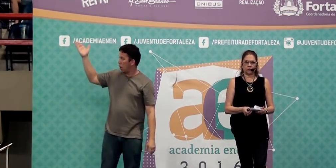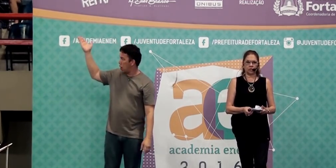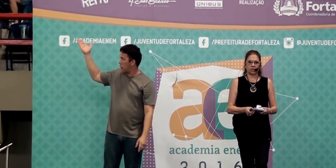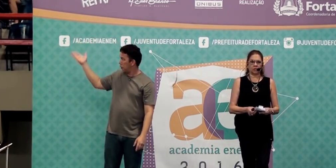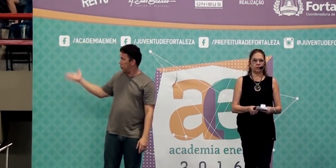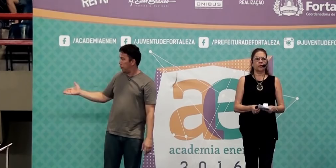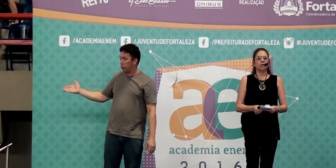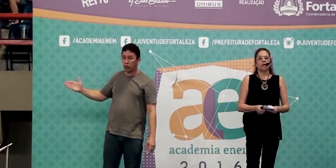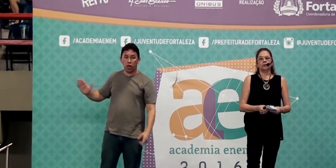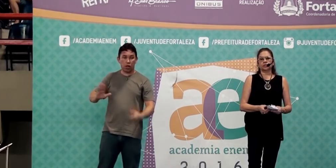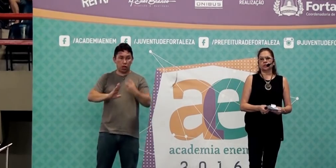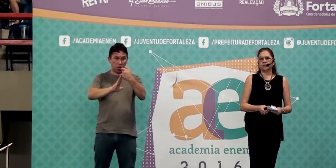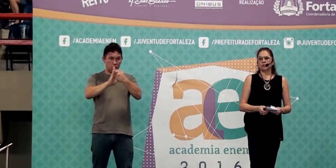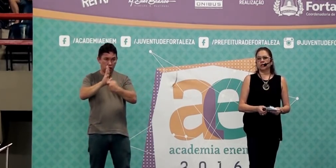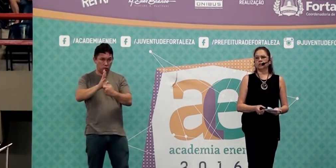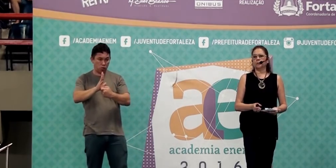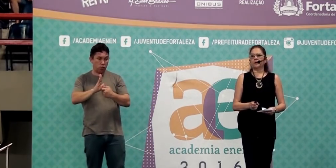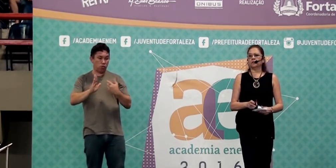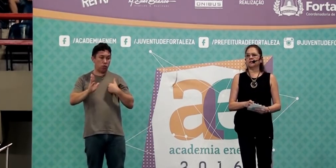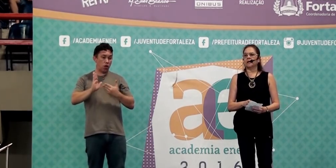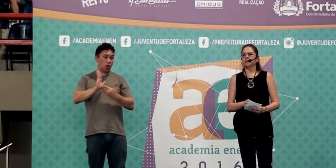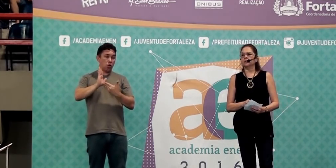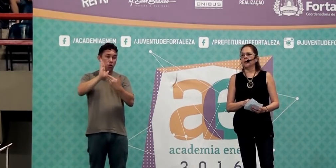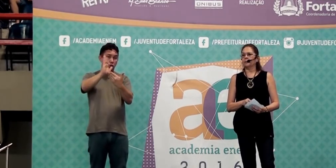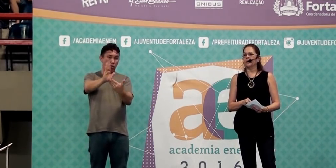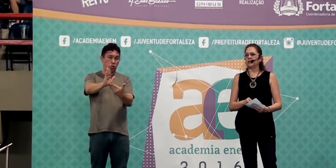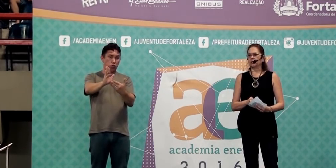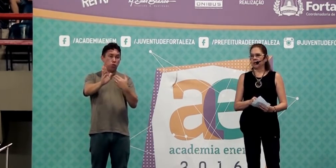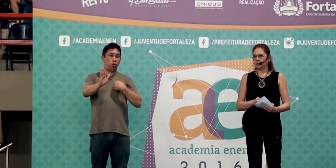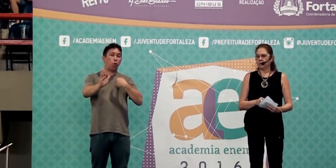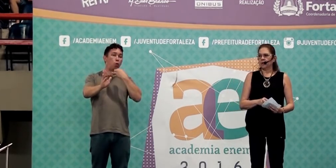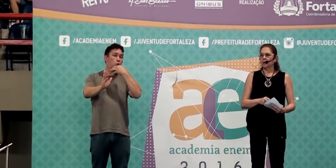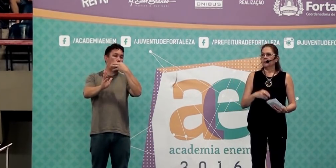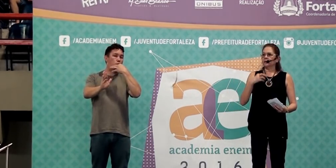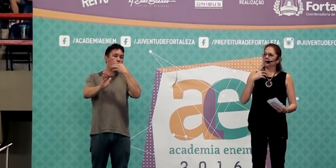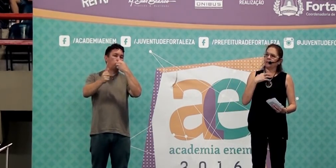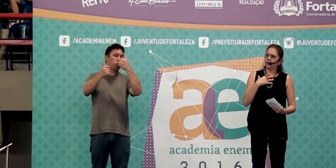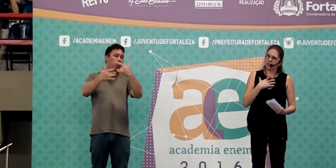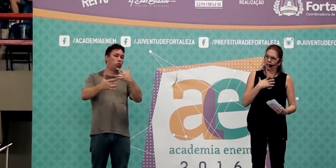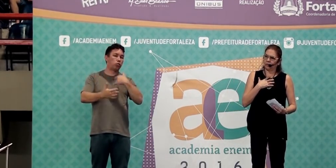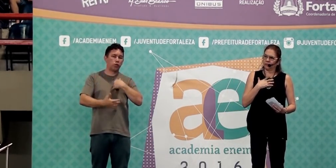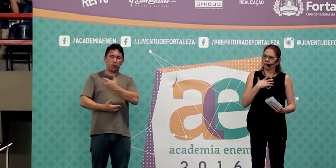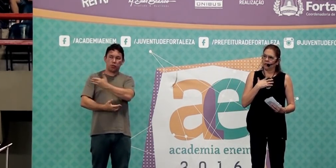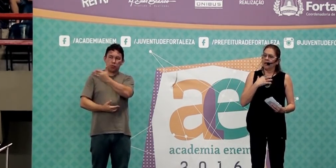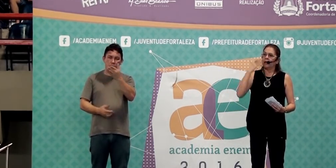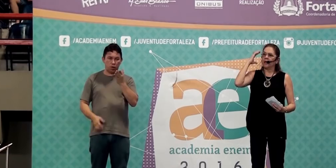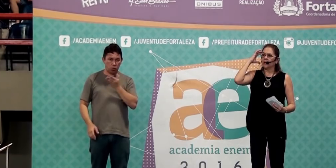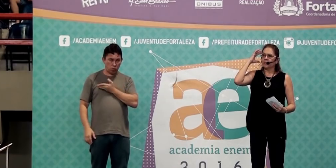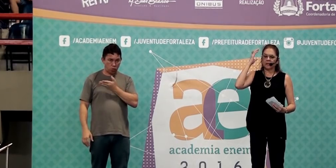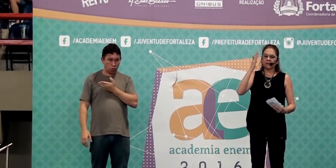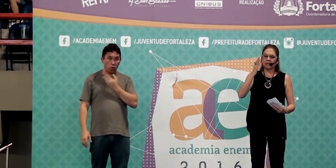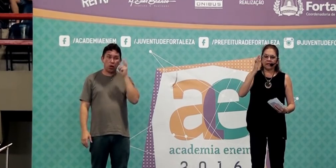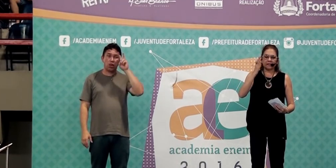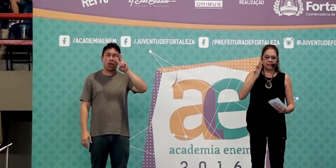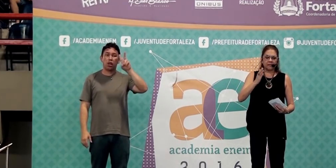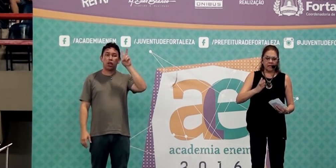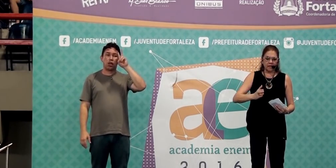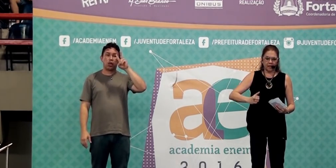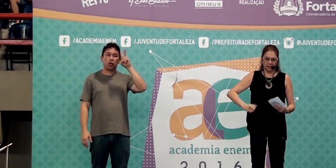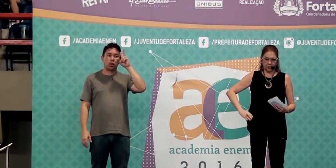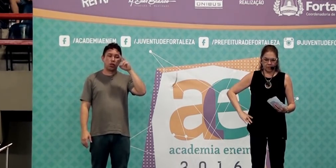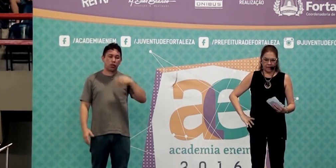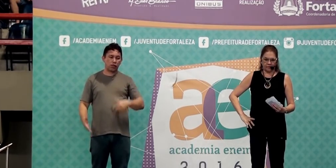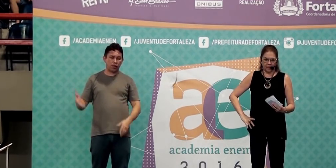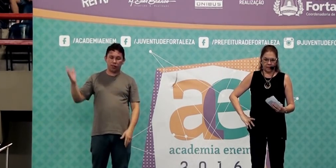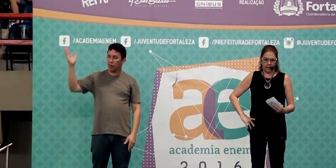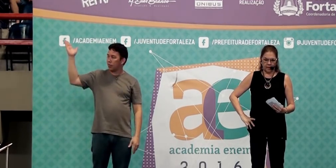estamos discutindo. Eu estou deixando para vocês uma pista. Meus amiguinhos, lembrem-se dessa